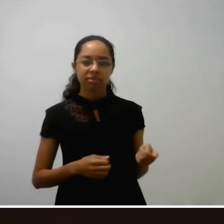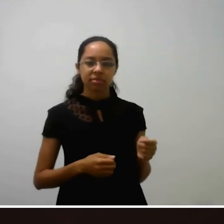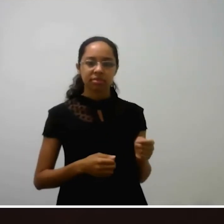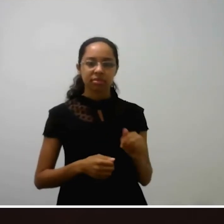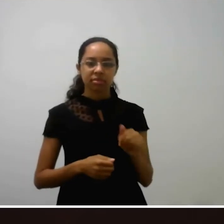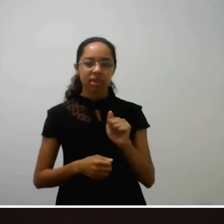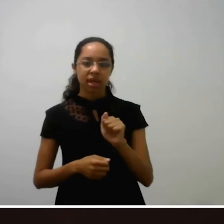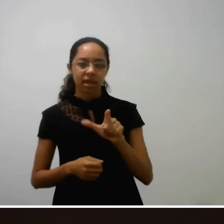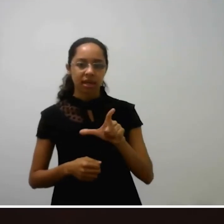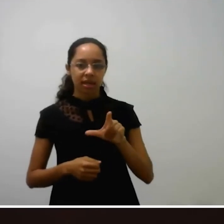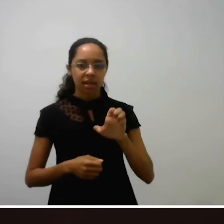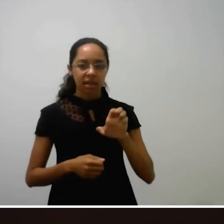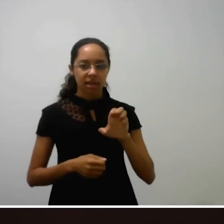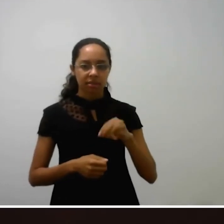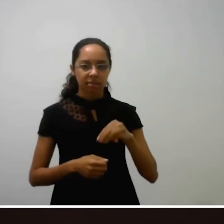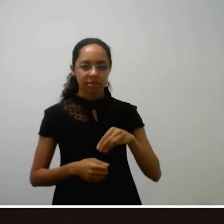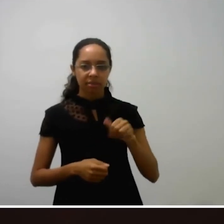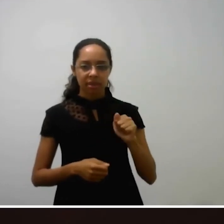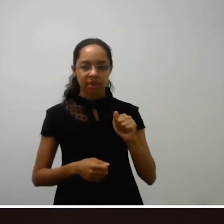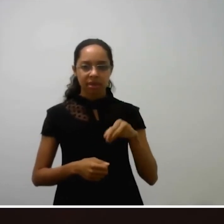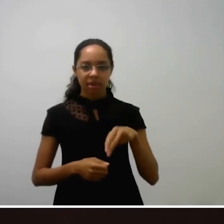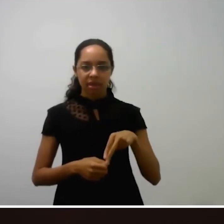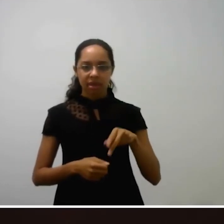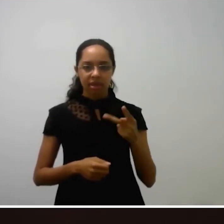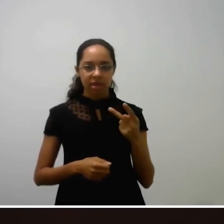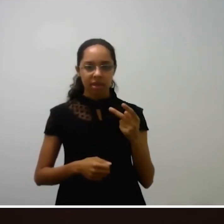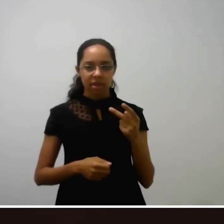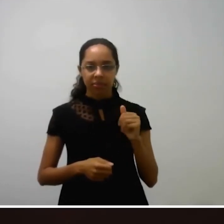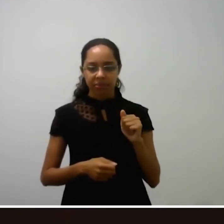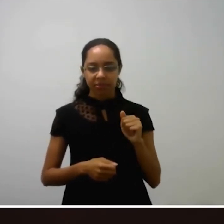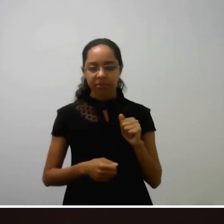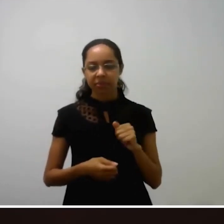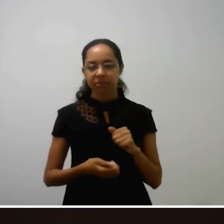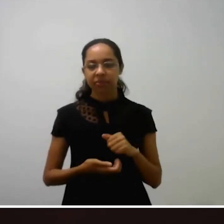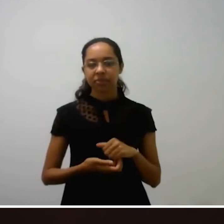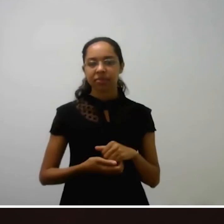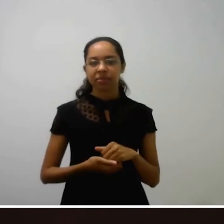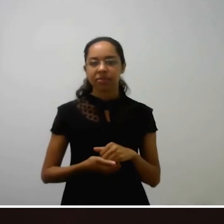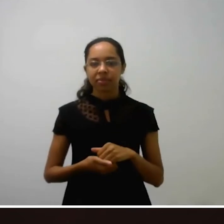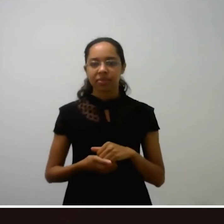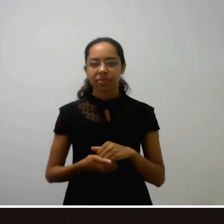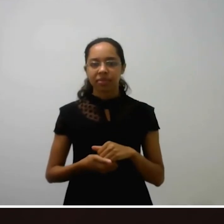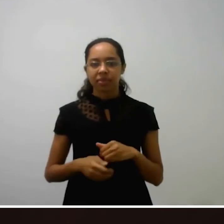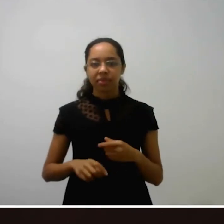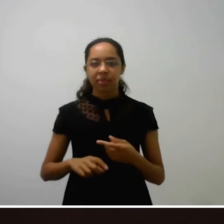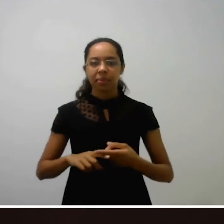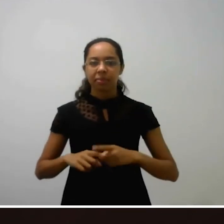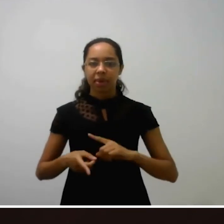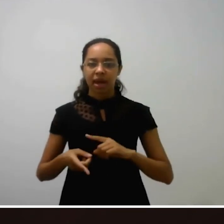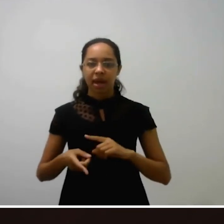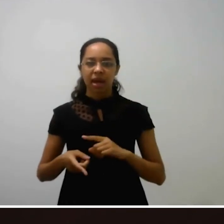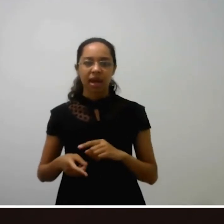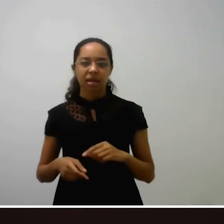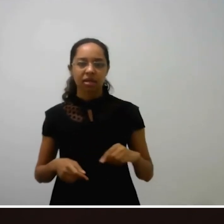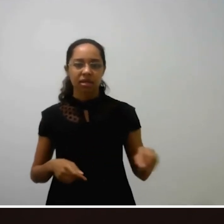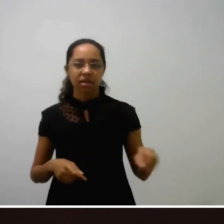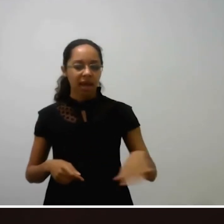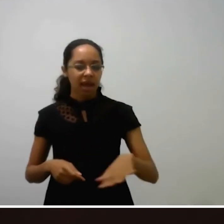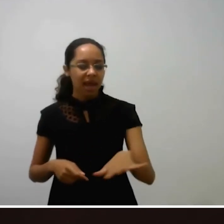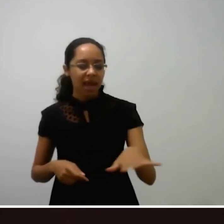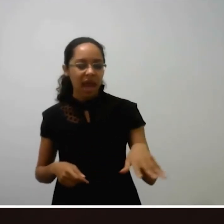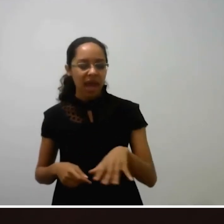papal. Teve que experimentar o desprezado grupinho dos valdenses. O